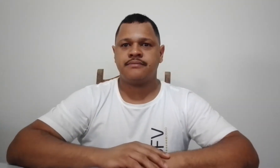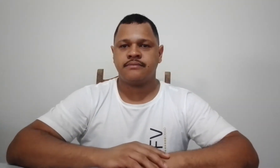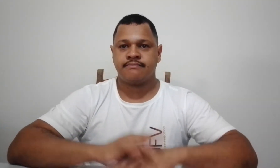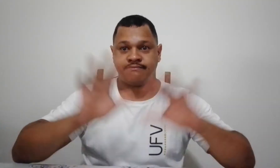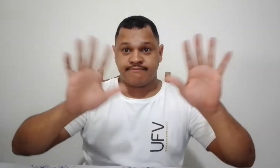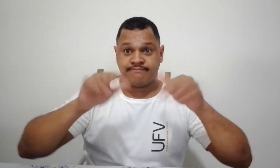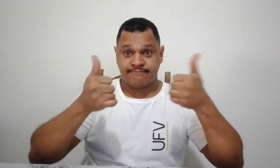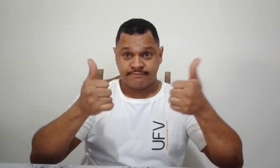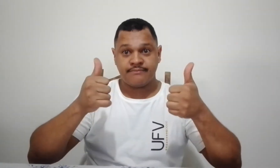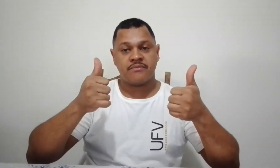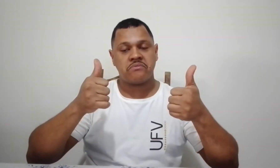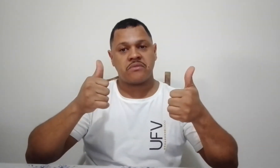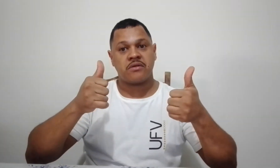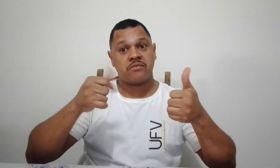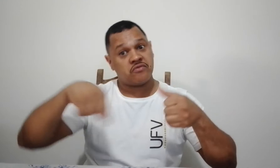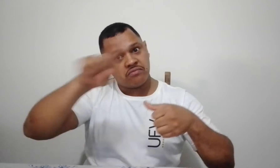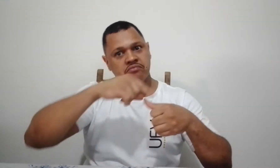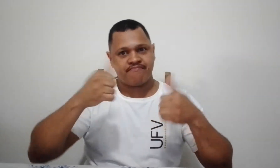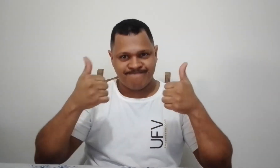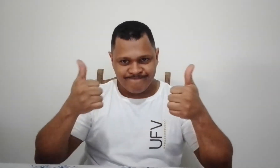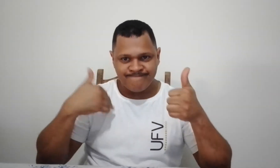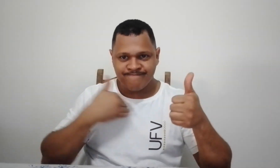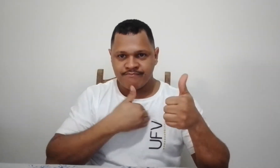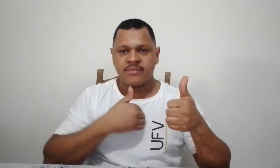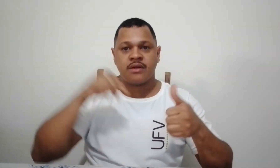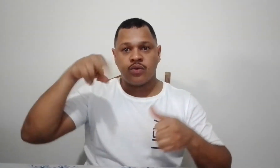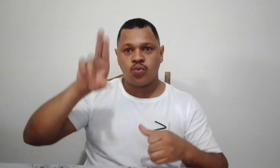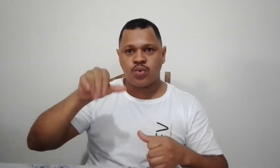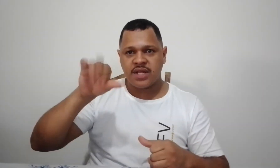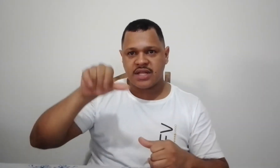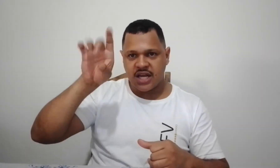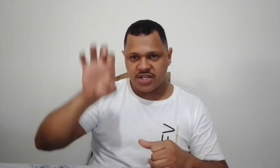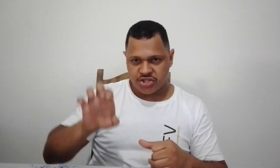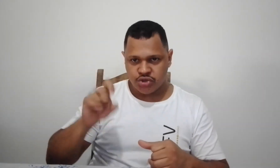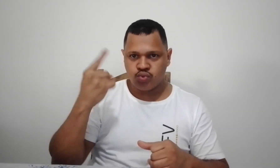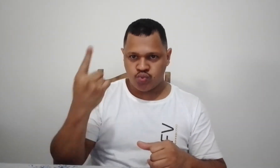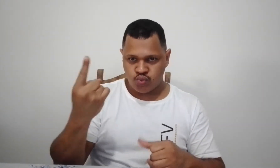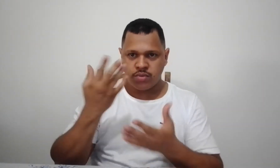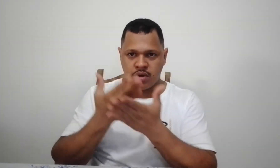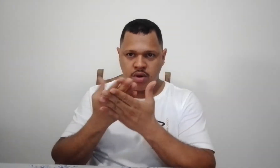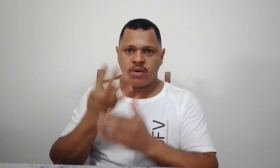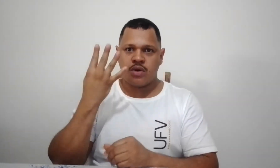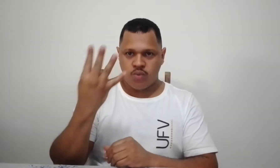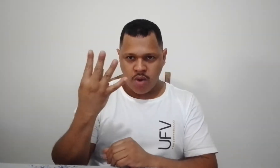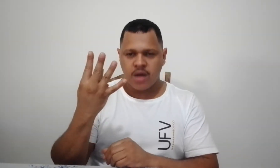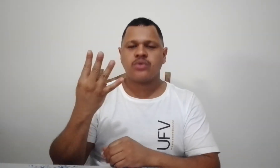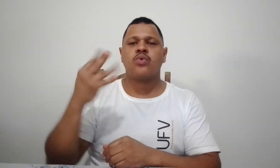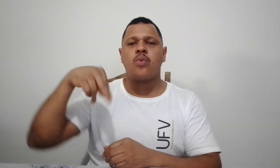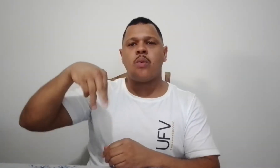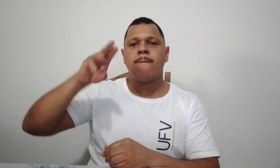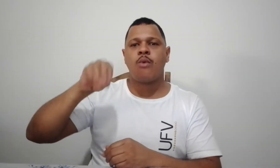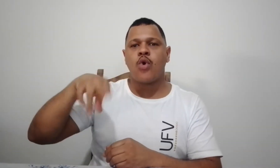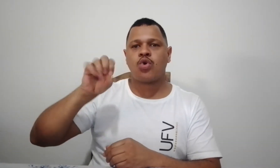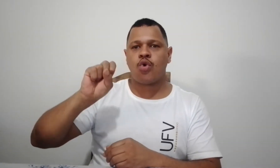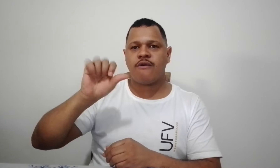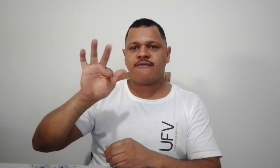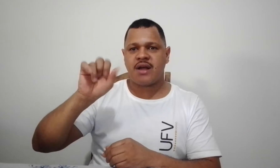pessoal, espero que todos estejam bem. Esse vídeo é da unidade 1, aula 4, circuitos monofásicos de corrente alternada. Continuando a